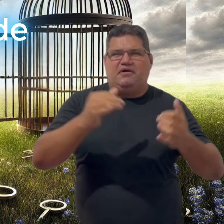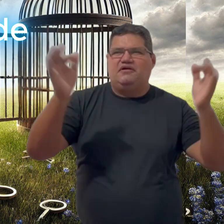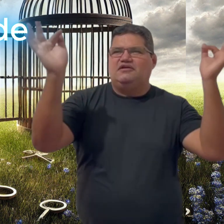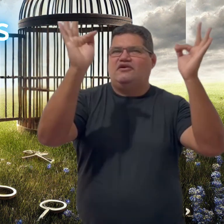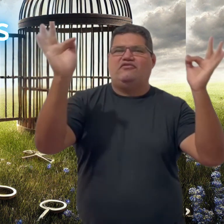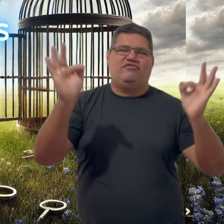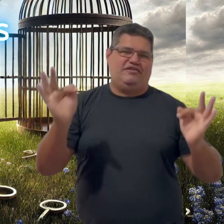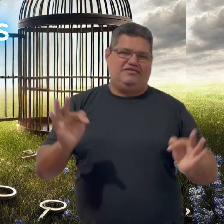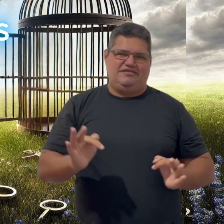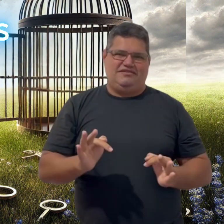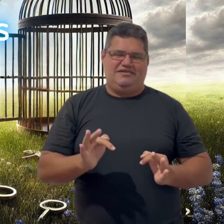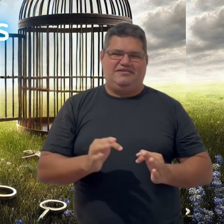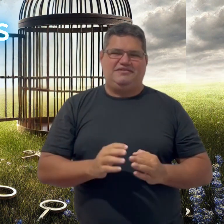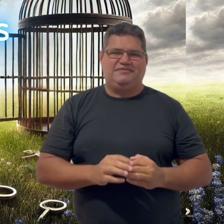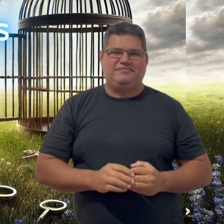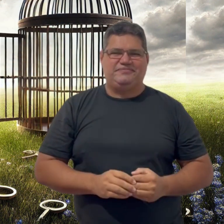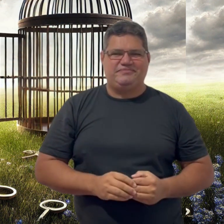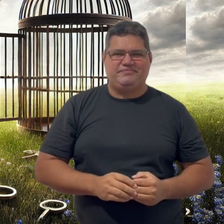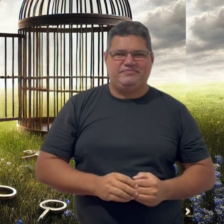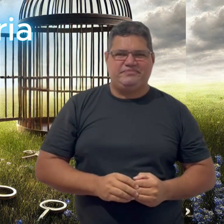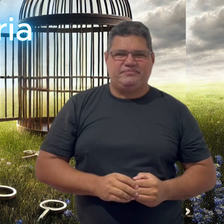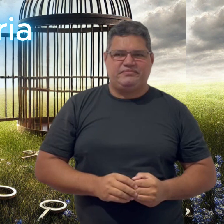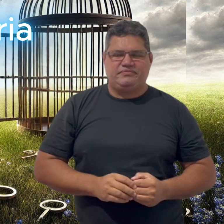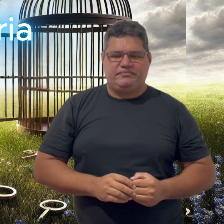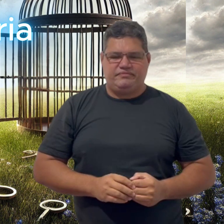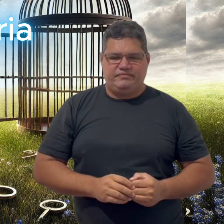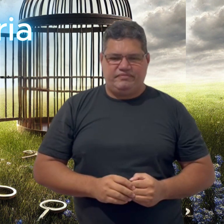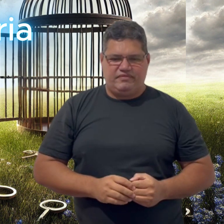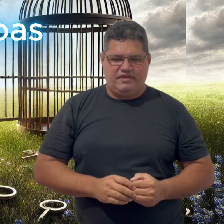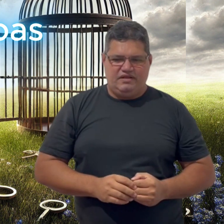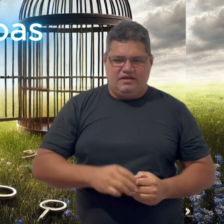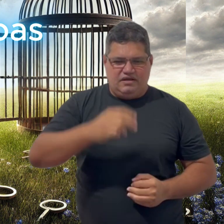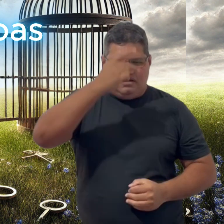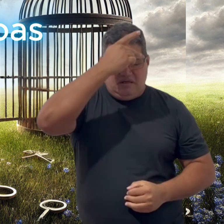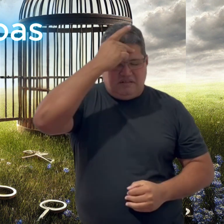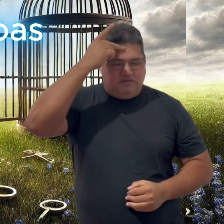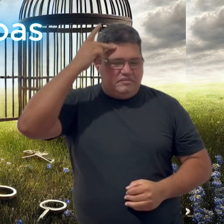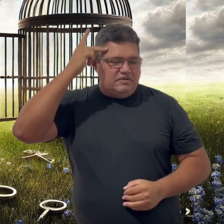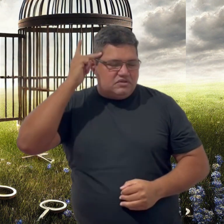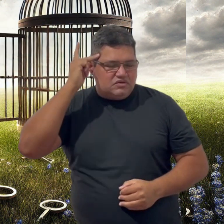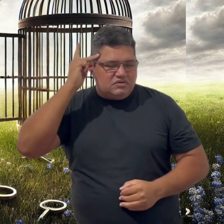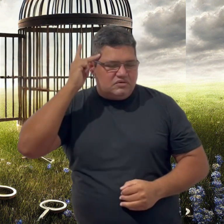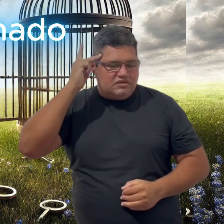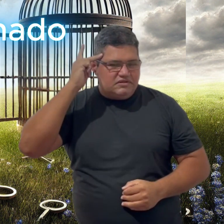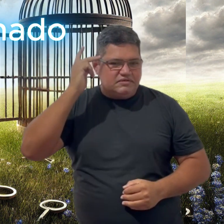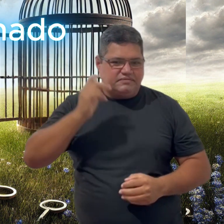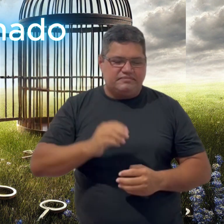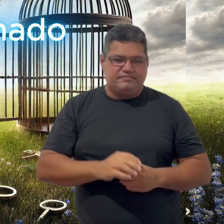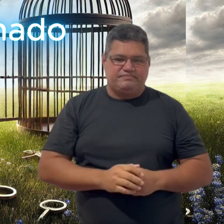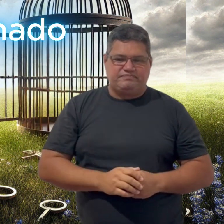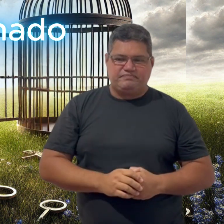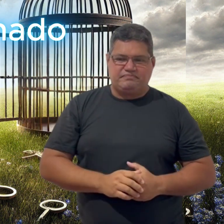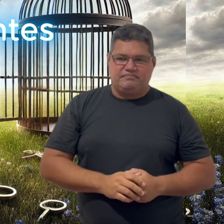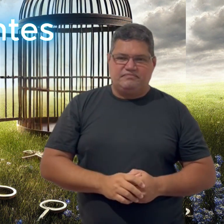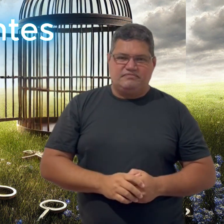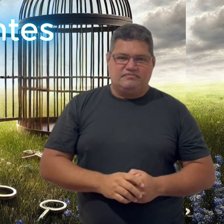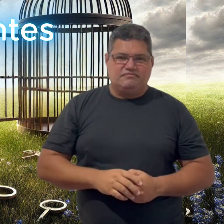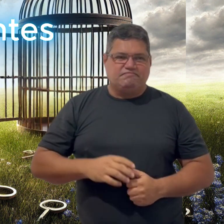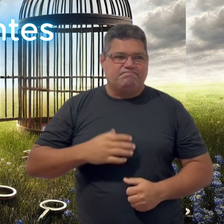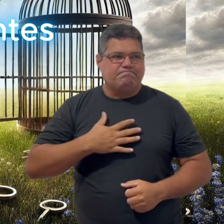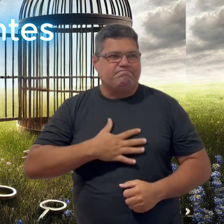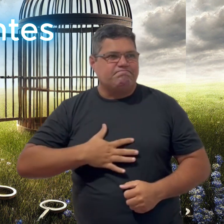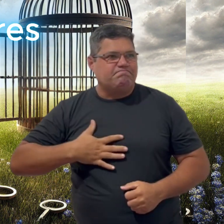vez de mágoas. E a maioria das pessoas tem se tornado